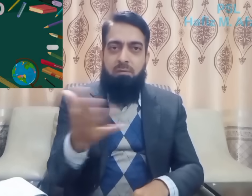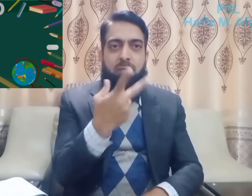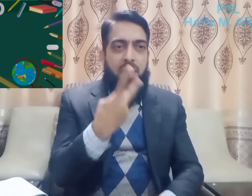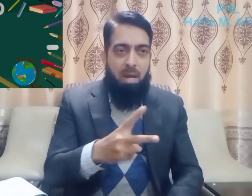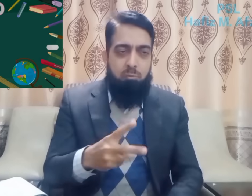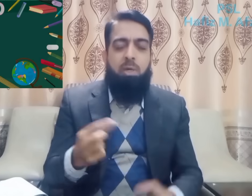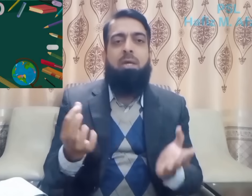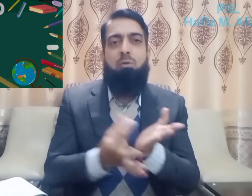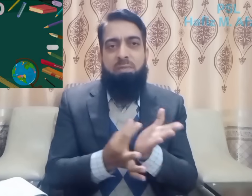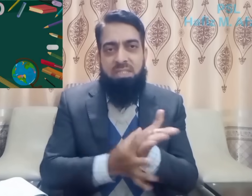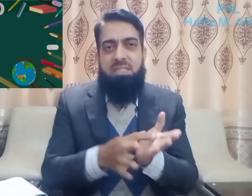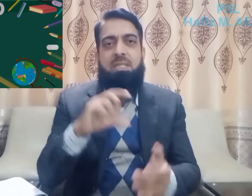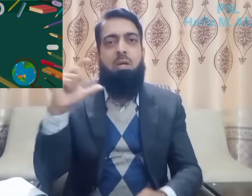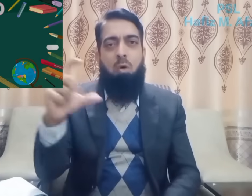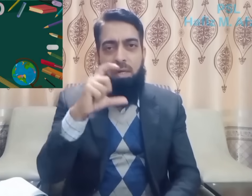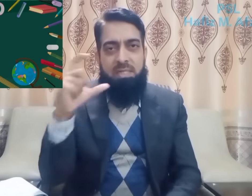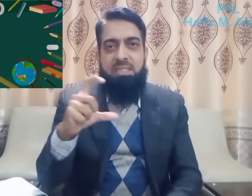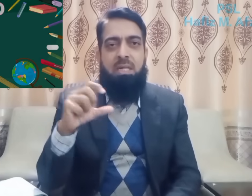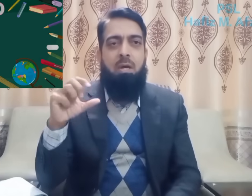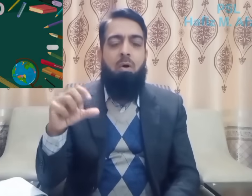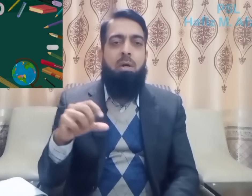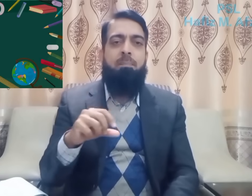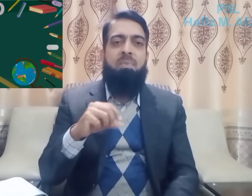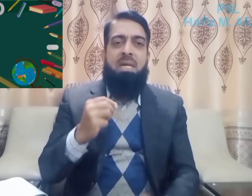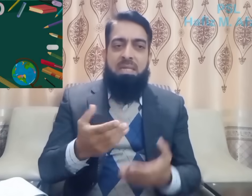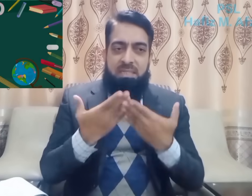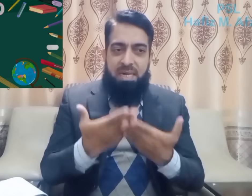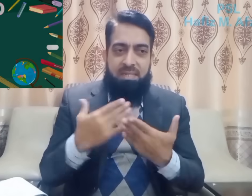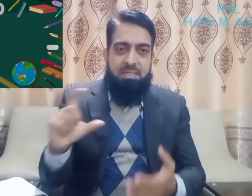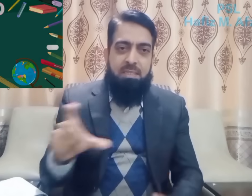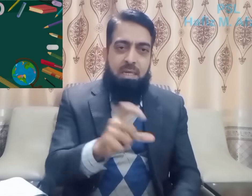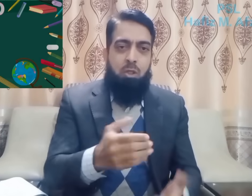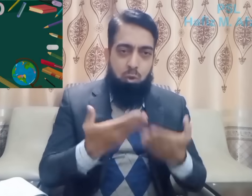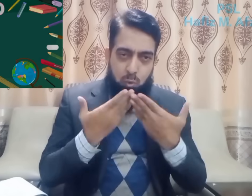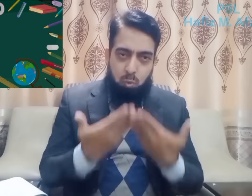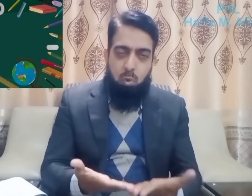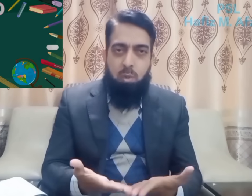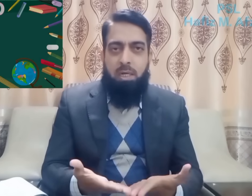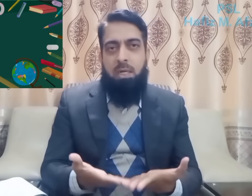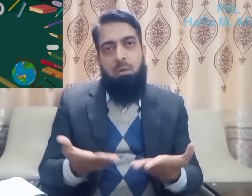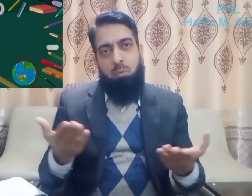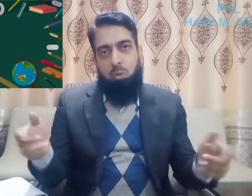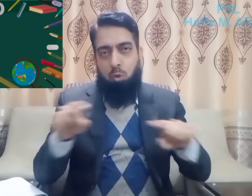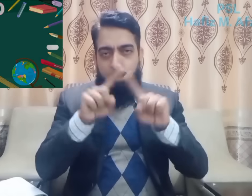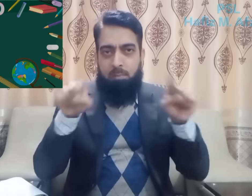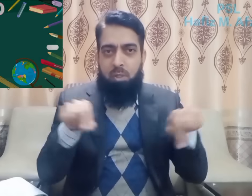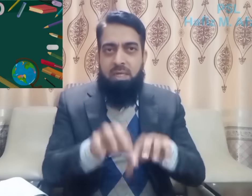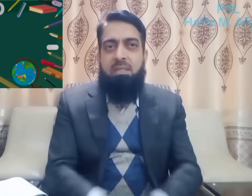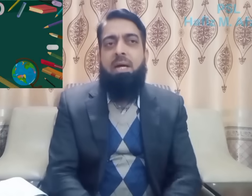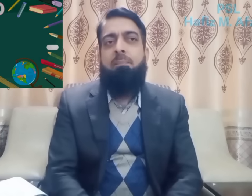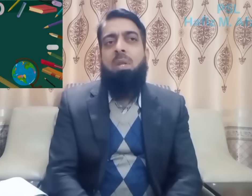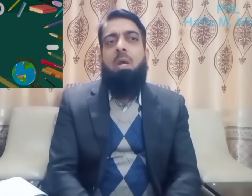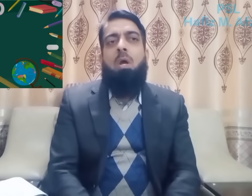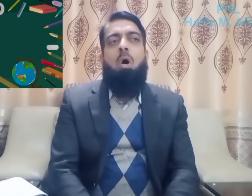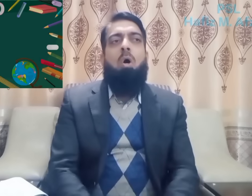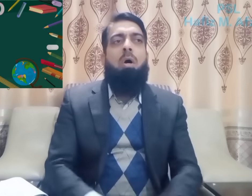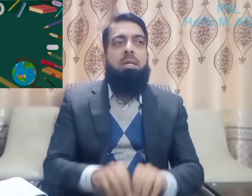मुख्तलिफ नाम जो हैं यूनिवर्सिटीज के, कॉलेज के और सेंटर्स के, स्कूलों के, उनके ऊपर मुहित था